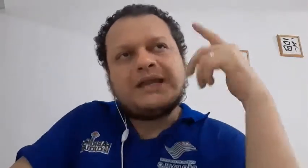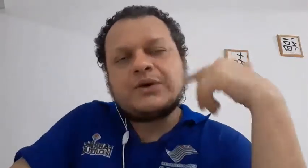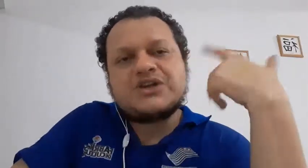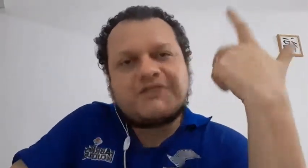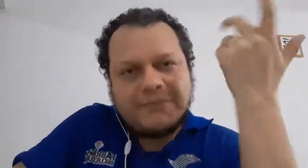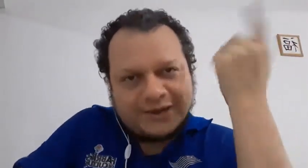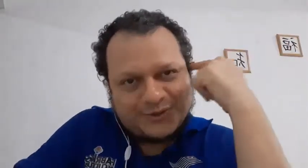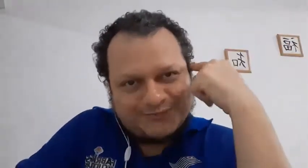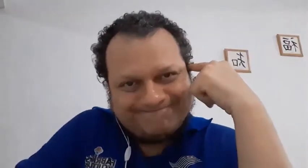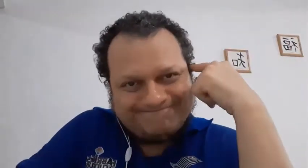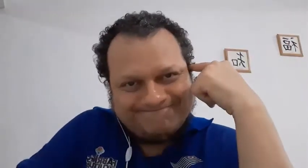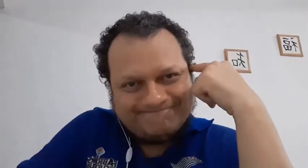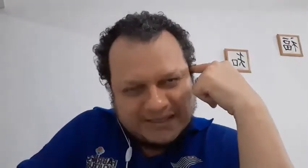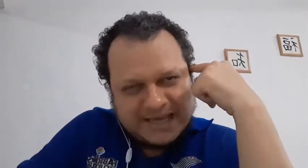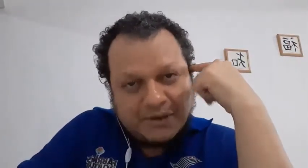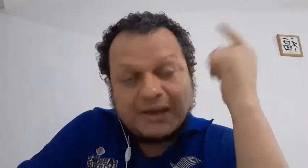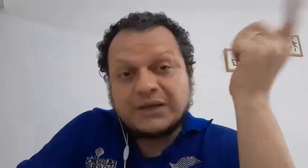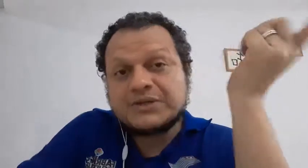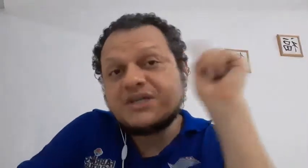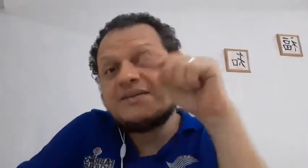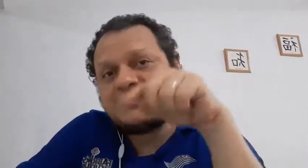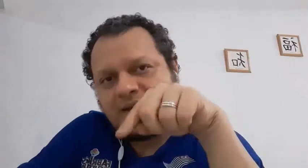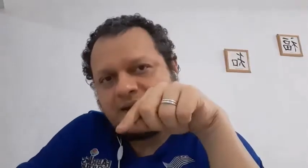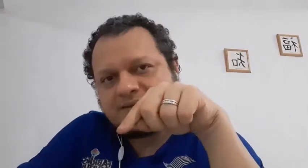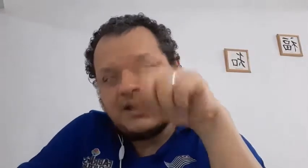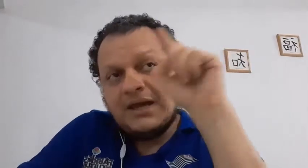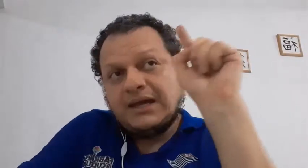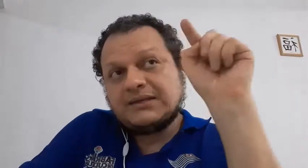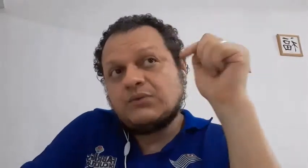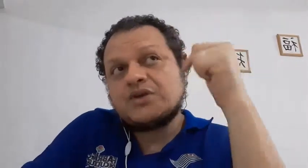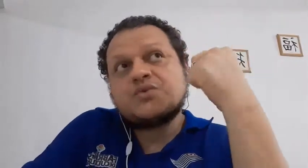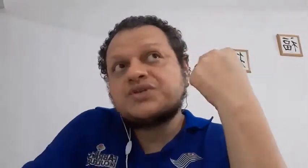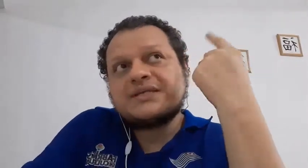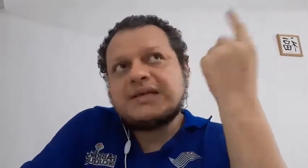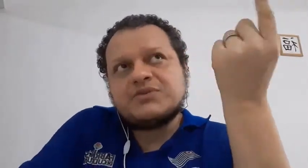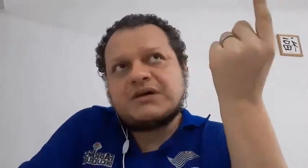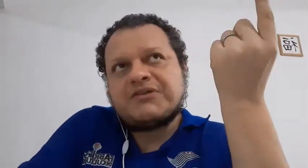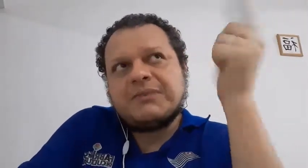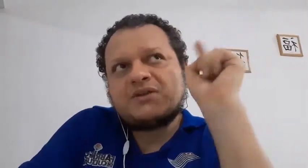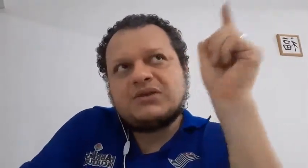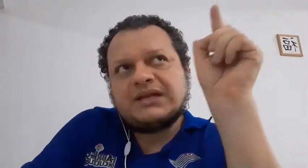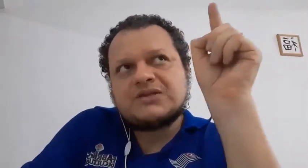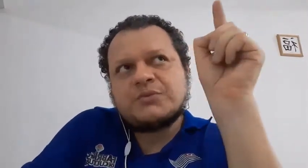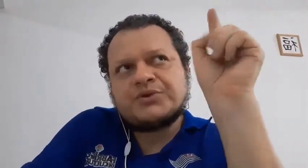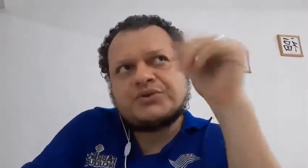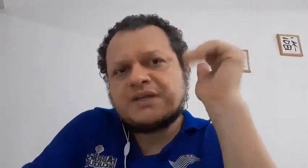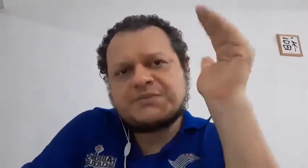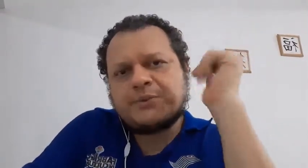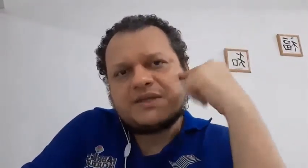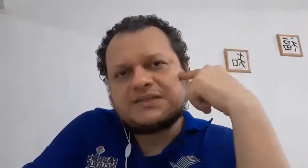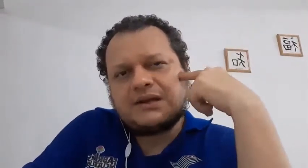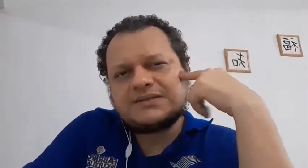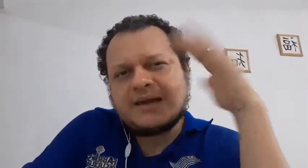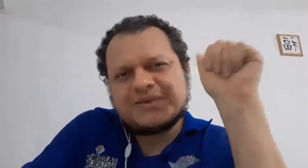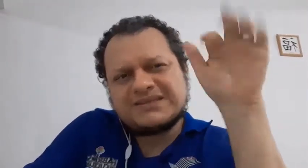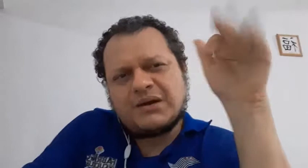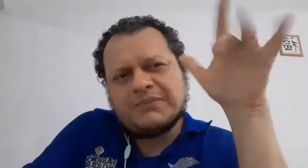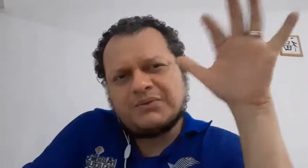de alfabeto. Percebe? É uma língua de sinais. Então, nós não utilizamos o alfabeto, letras do português para poder sinalizar, porque senão a mão ia